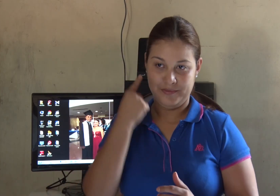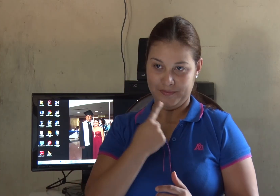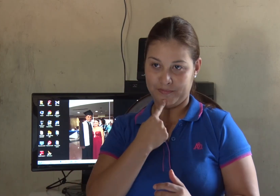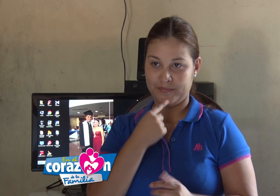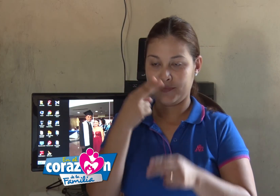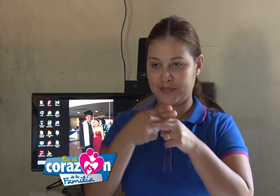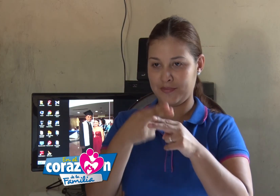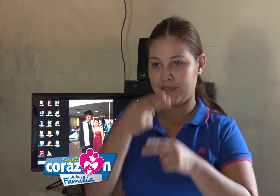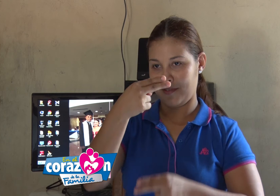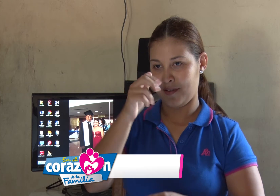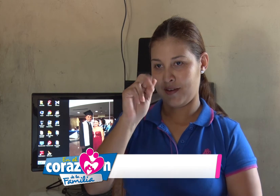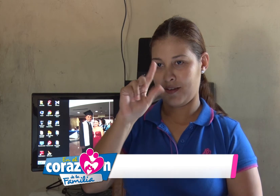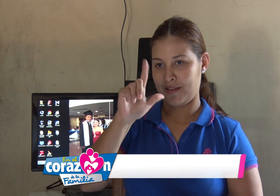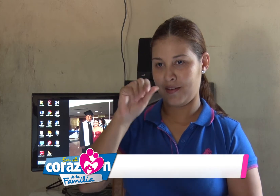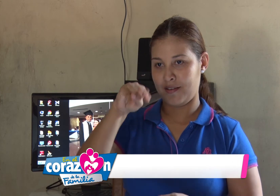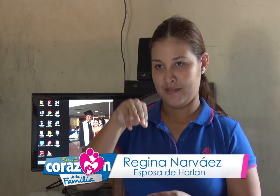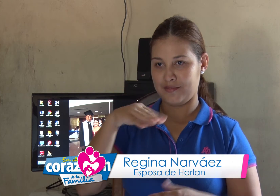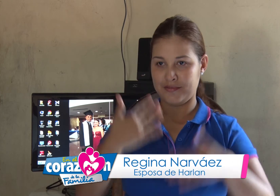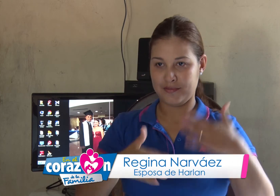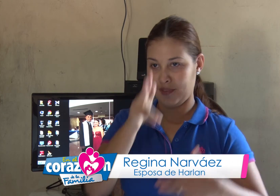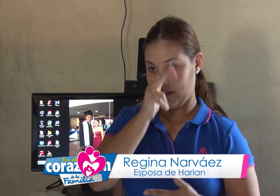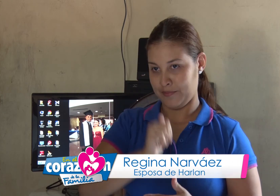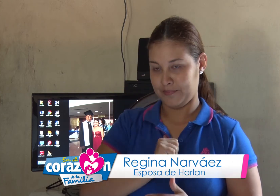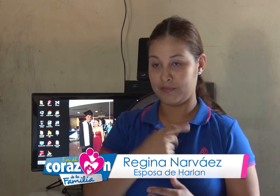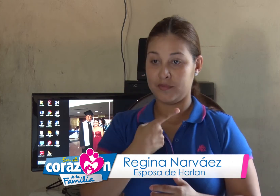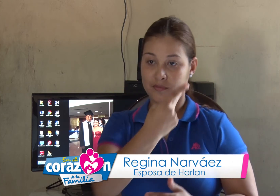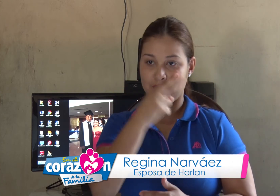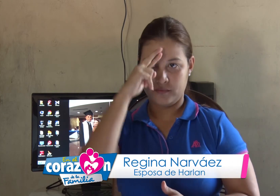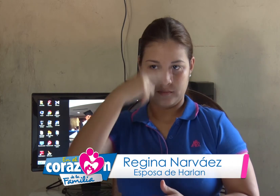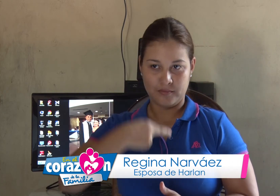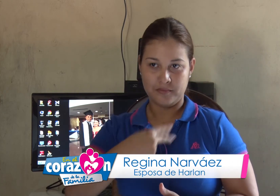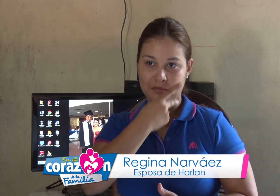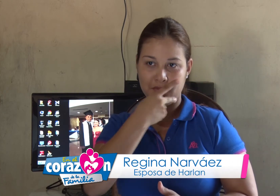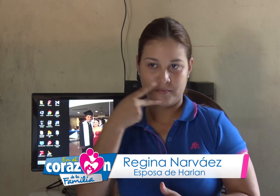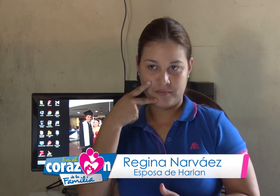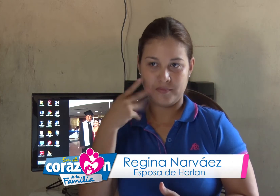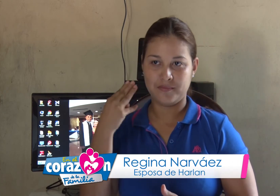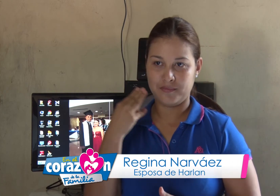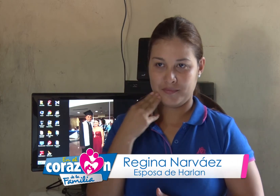Mi esposo y yo, mi esposo se llama Harlan, él es Harlan, los